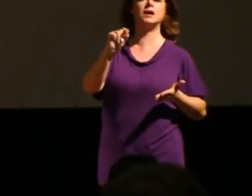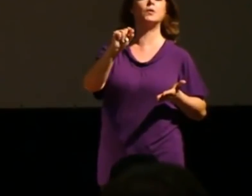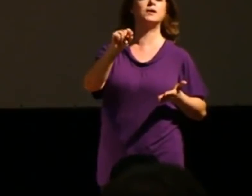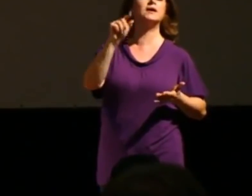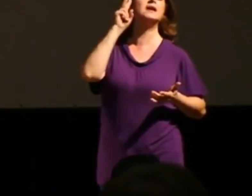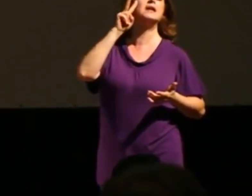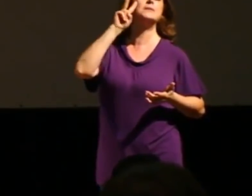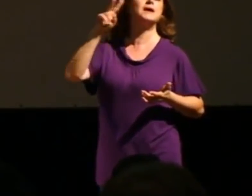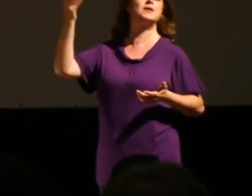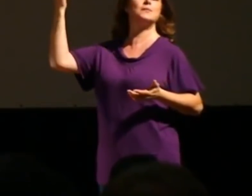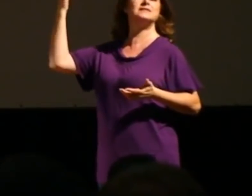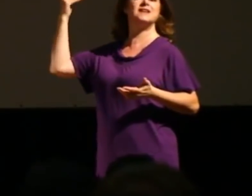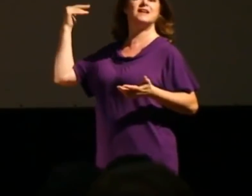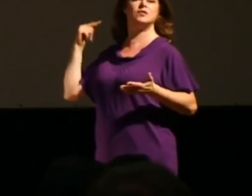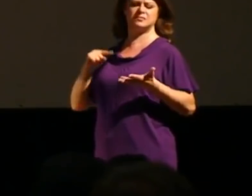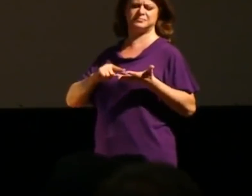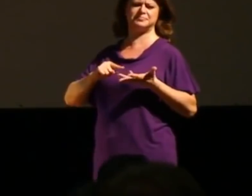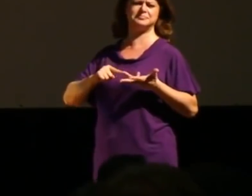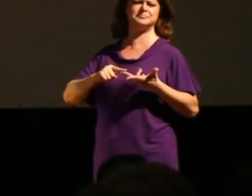falaram para você e